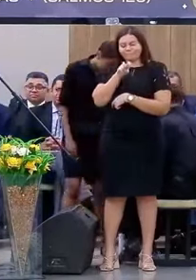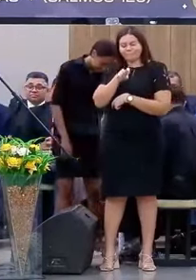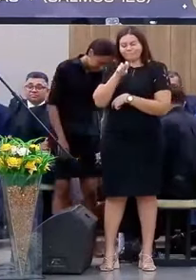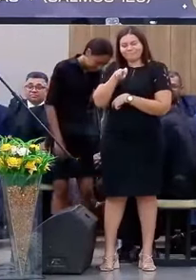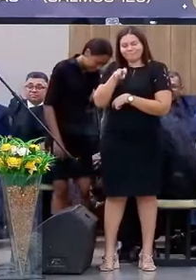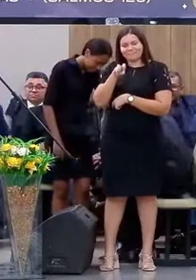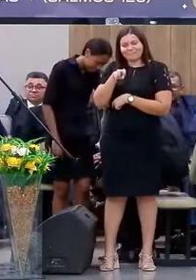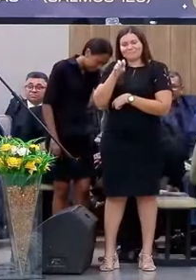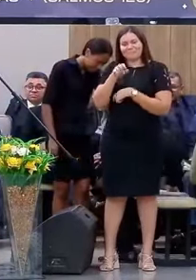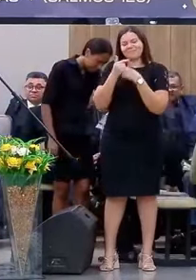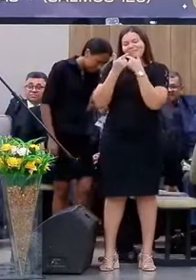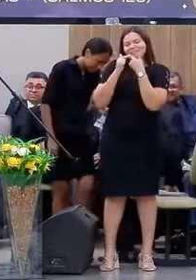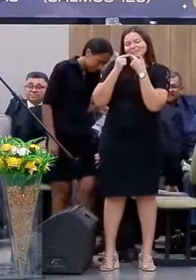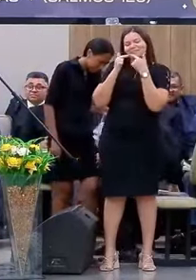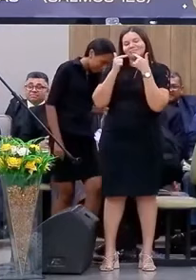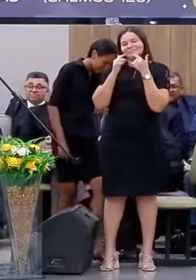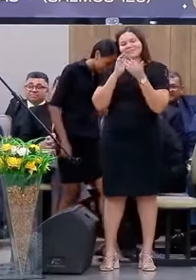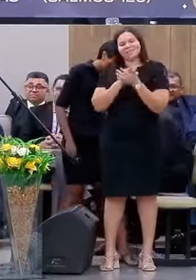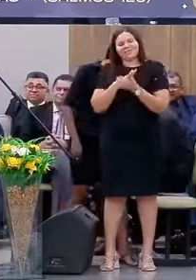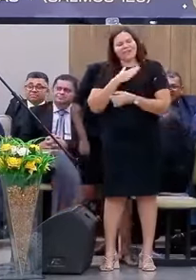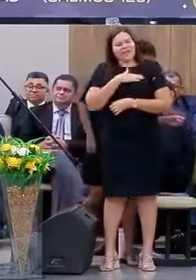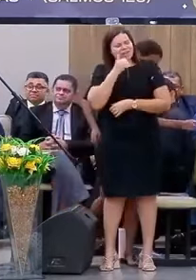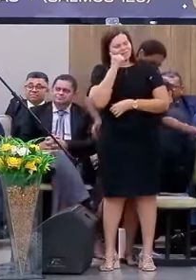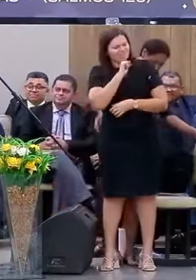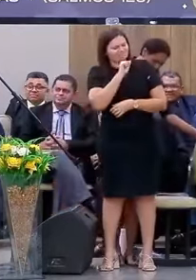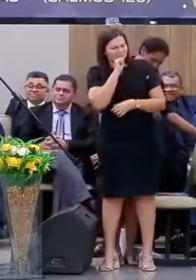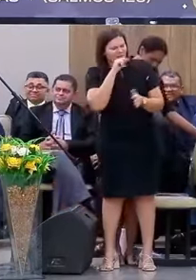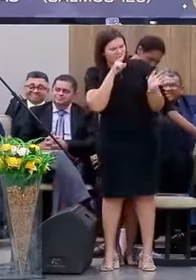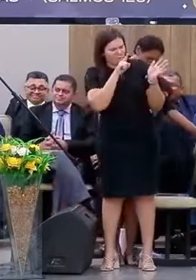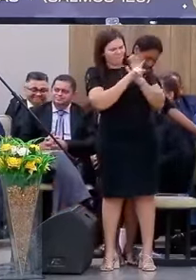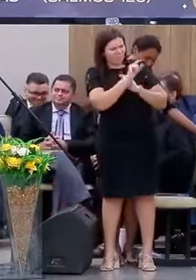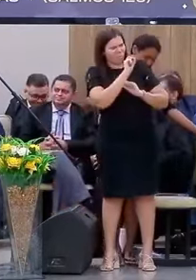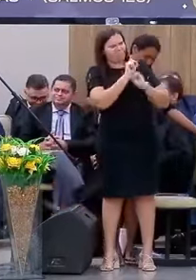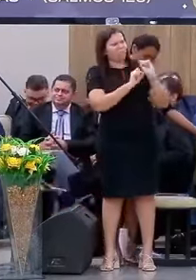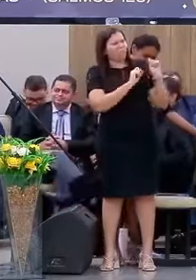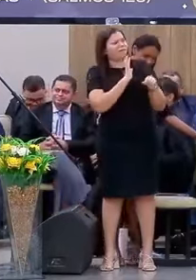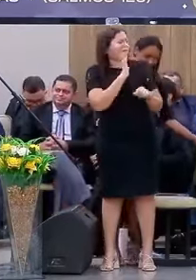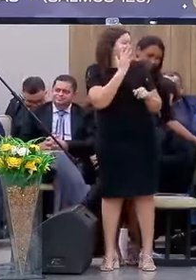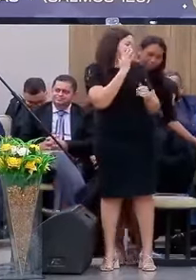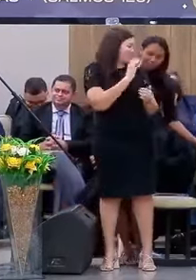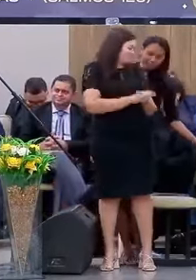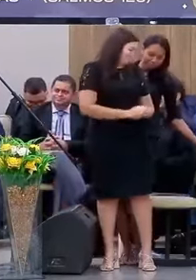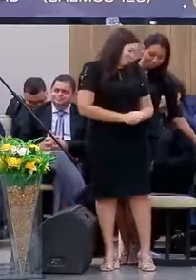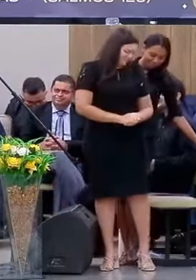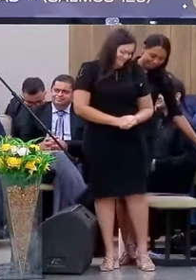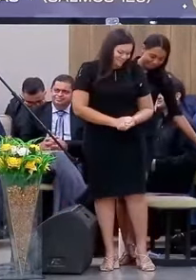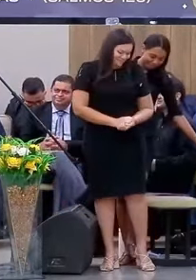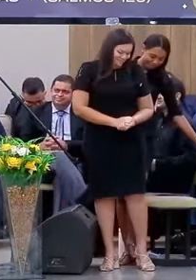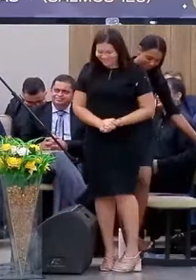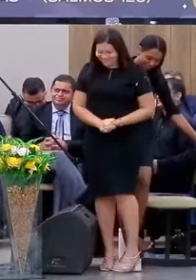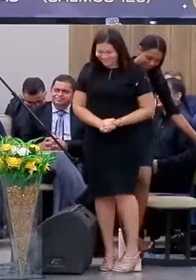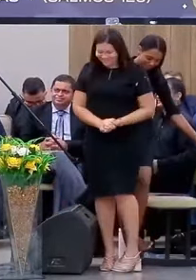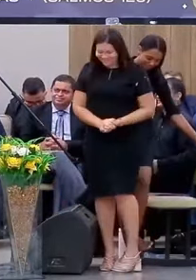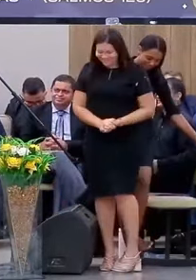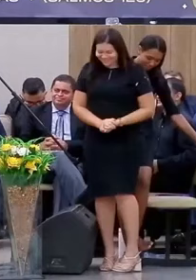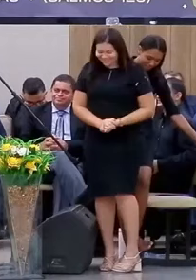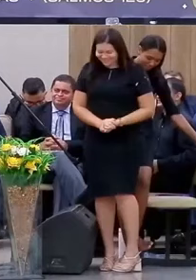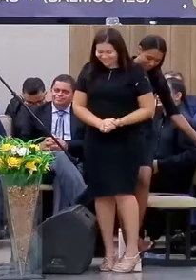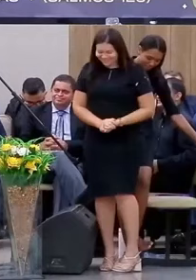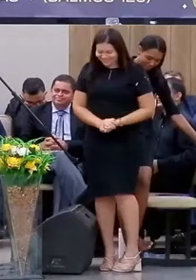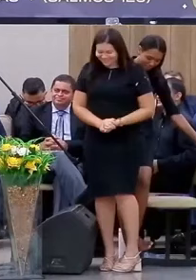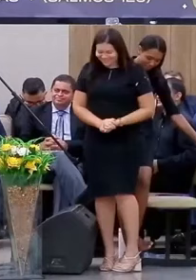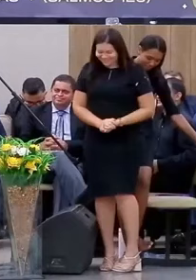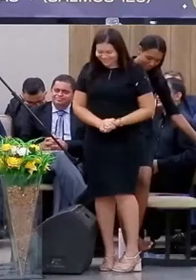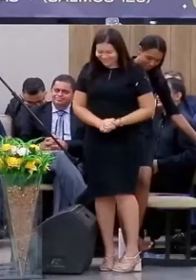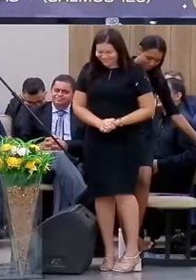saio descendo a escada sorrindo. Aí minha esposa, tu tá doido, né? Eu disse, não, é porque eu achei um negócio aqui na Bíblia muito interessante. É assim